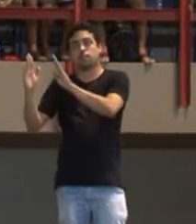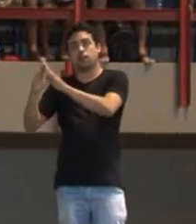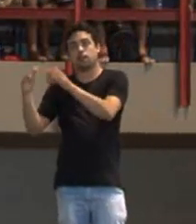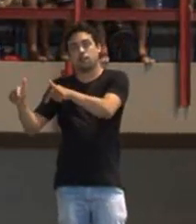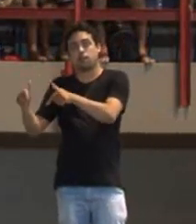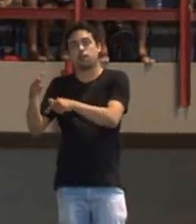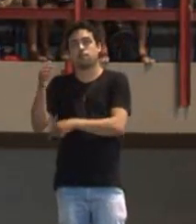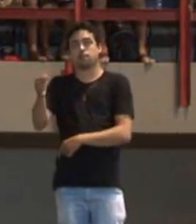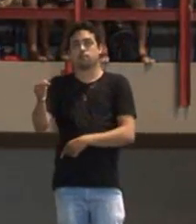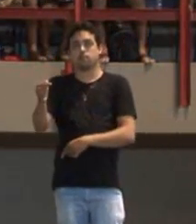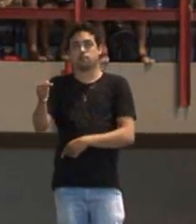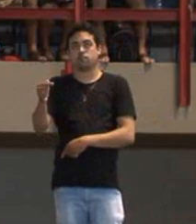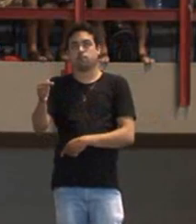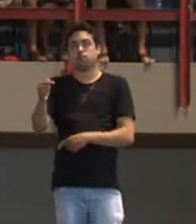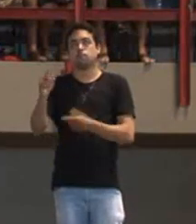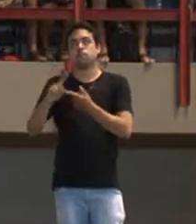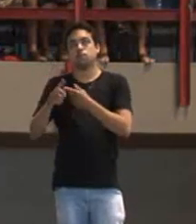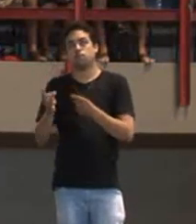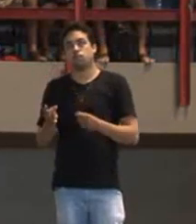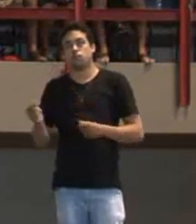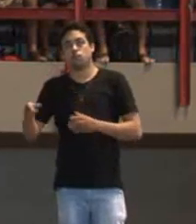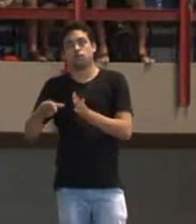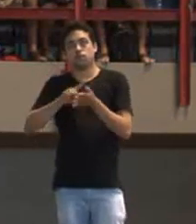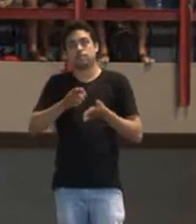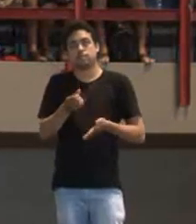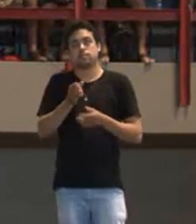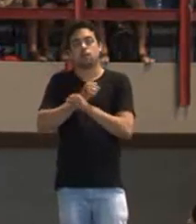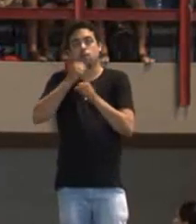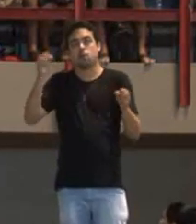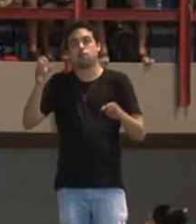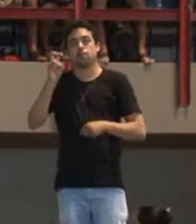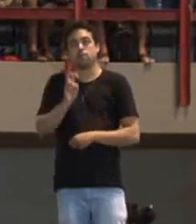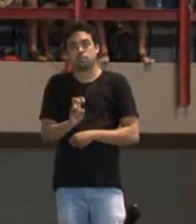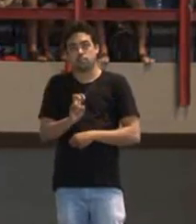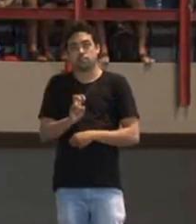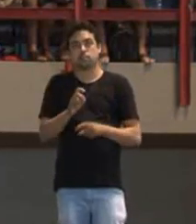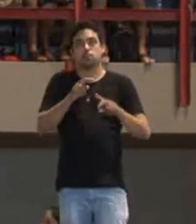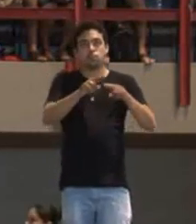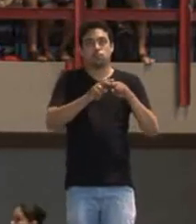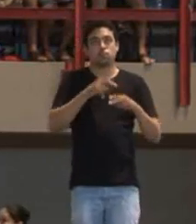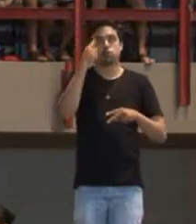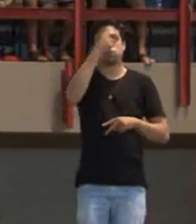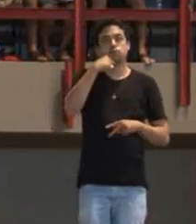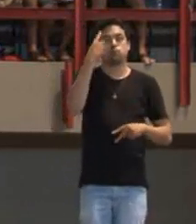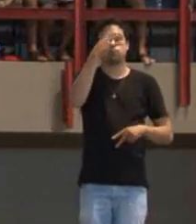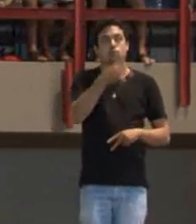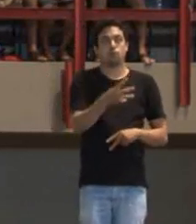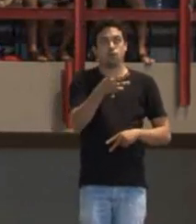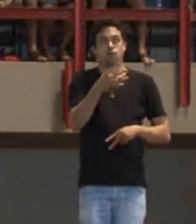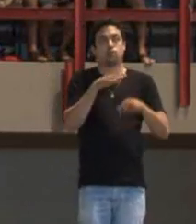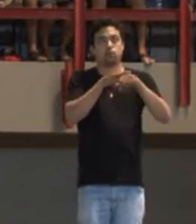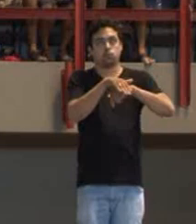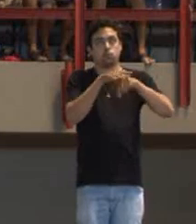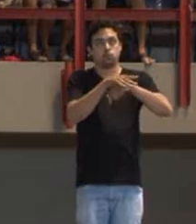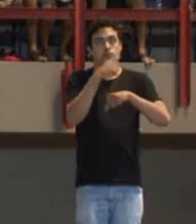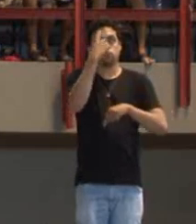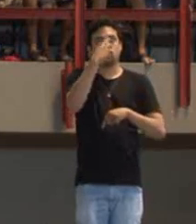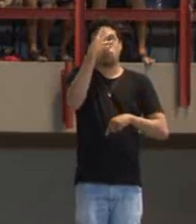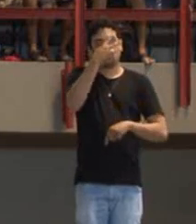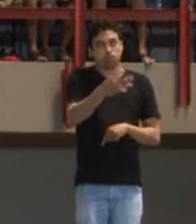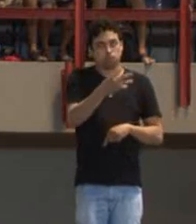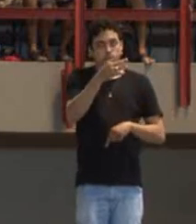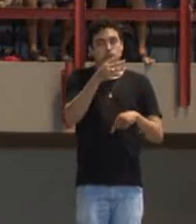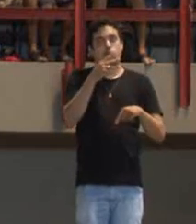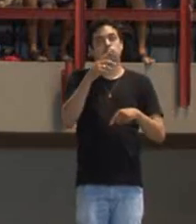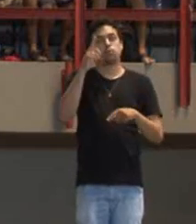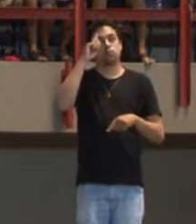às 7. Vou sair de casa às 6, tenho que acordar às 5. Então só vou dormir 4 horas por noite. 4